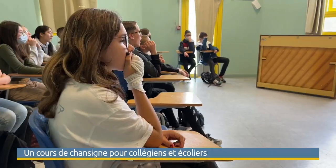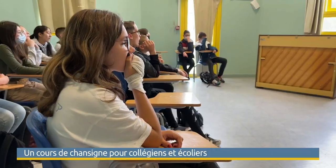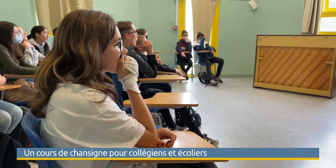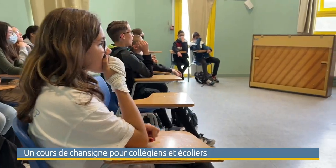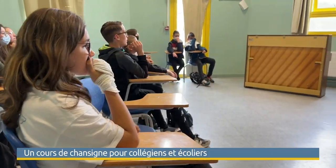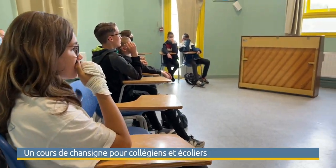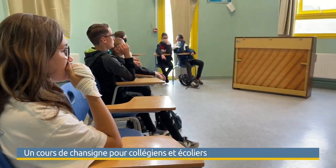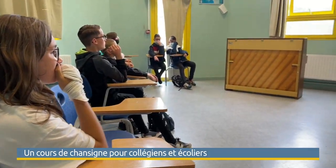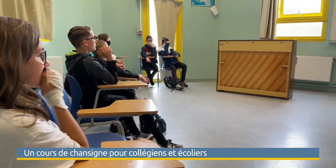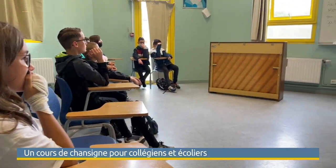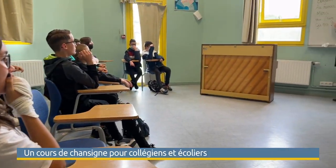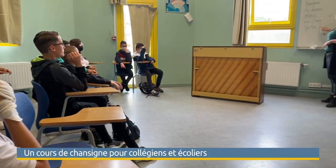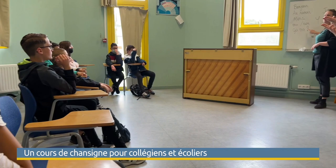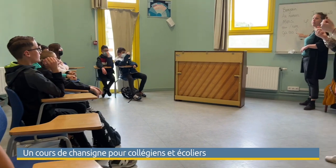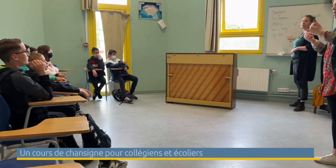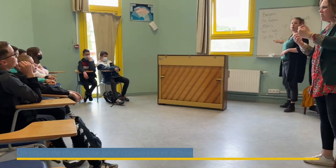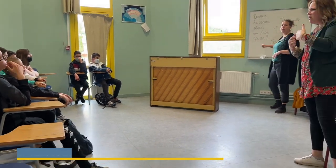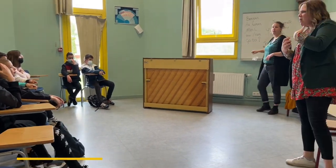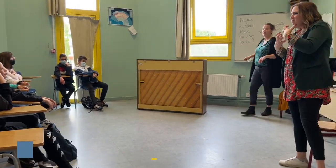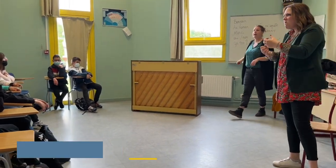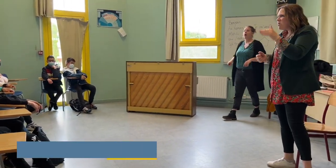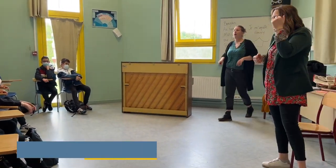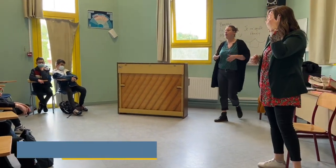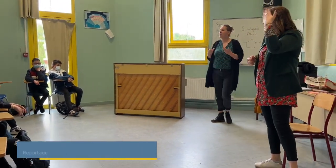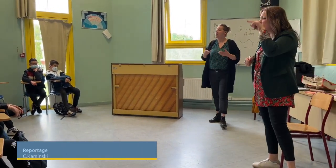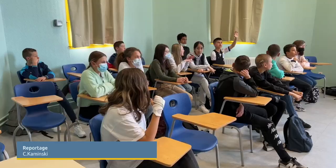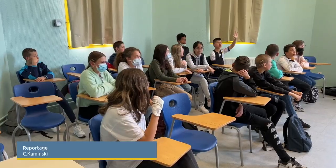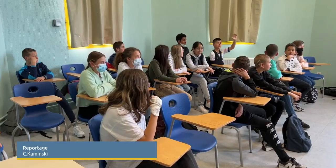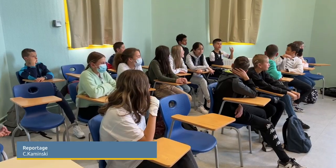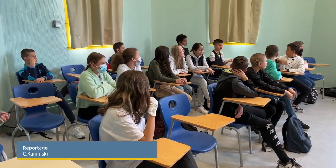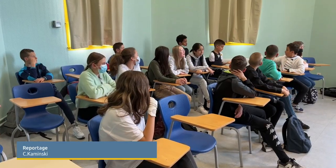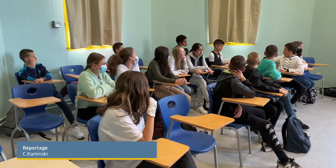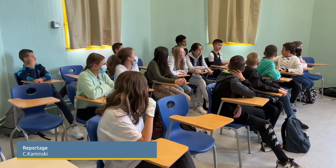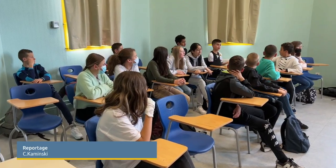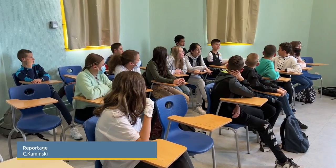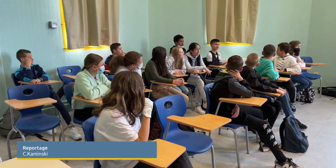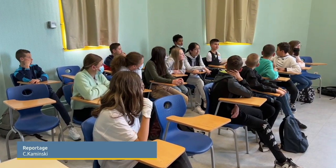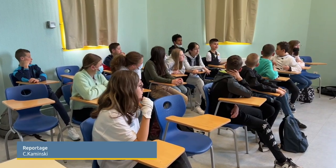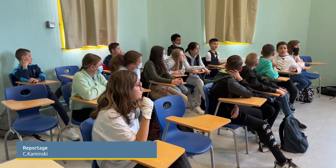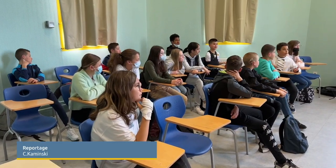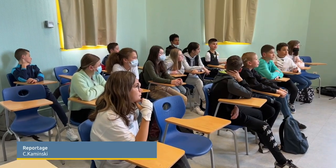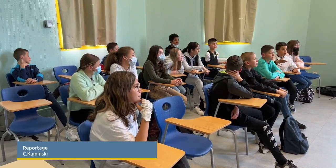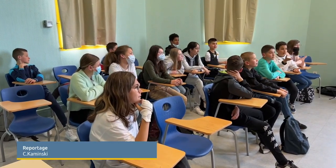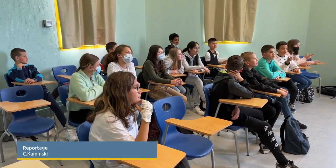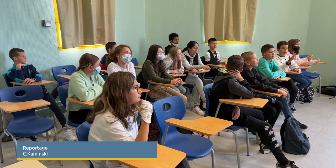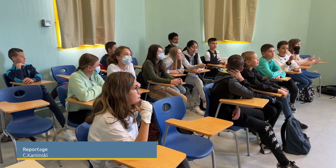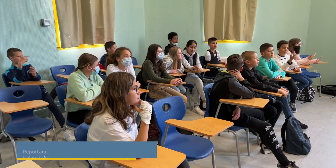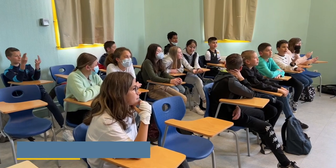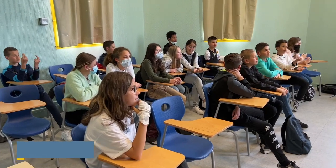portera sur le vivre ensemble, un modèle d'intégration quand on sait qu'environ 10 000 élèves scolarisés sont porteurs de ce handicap en France.